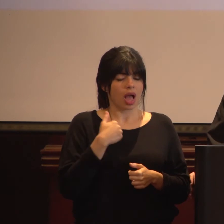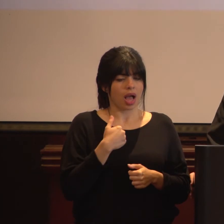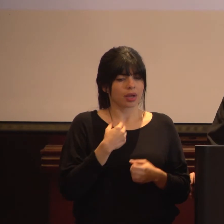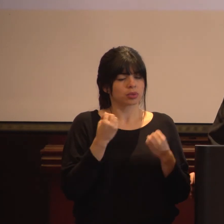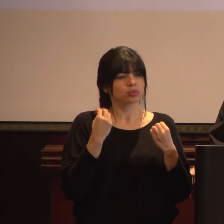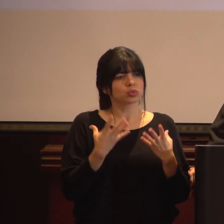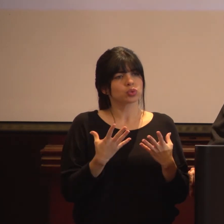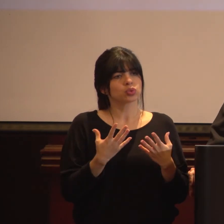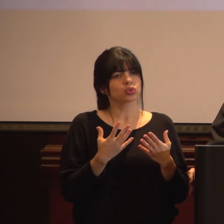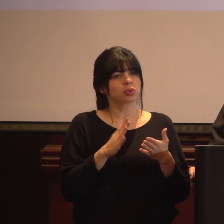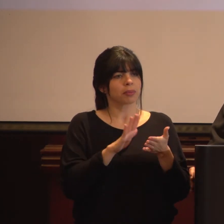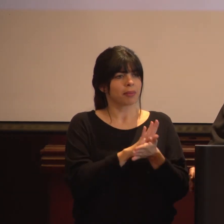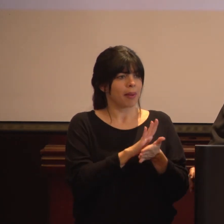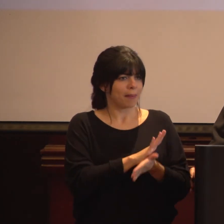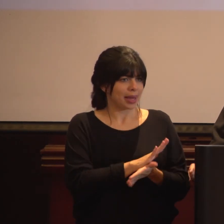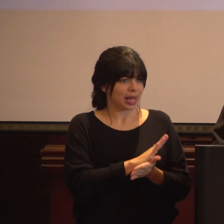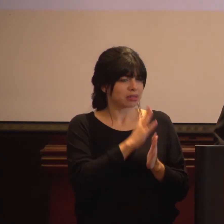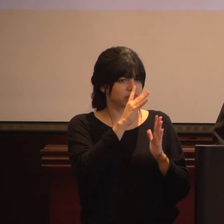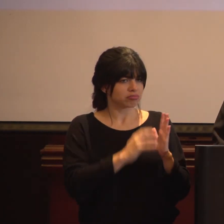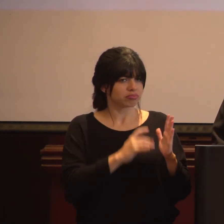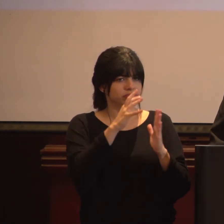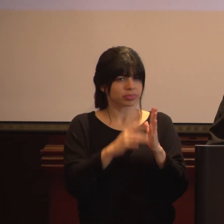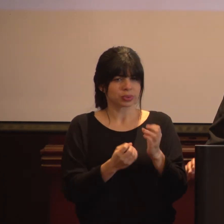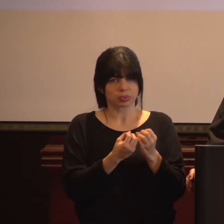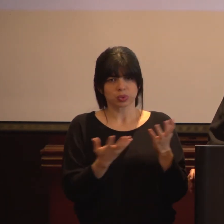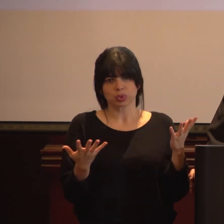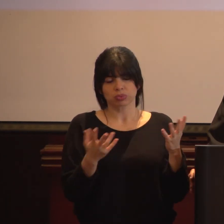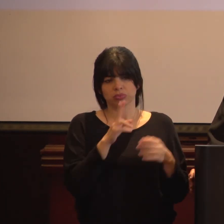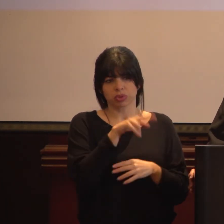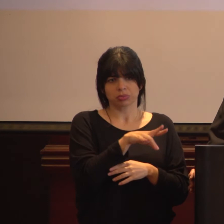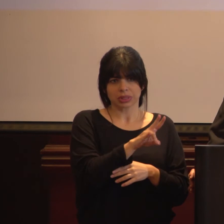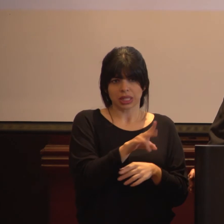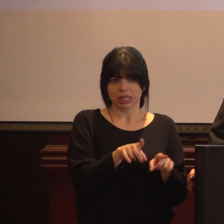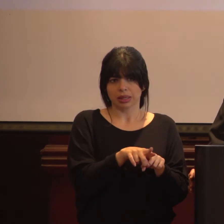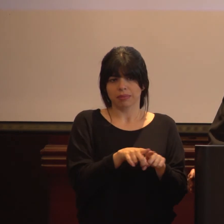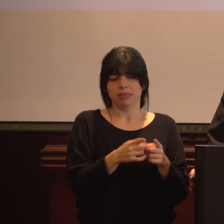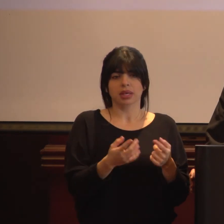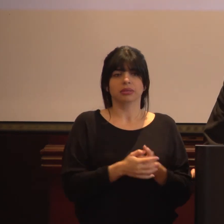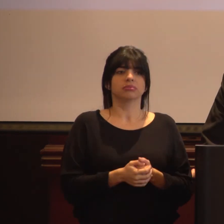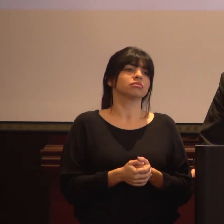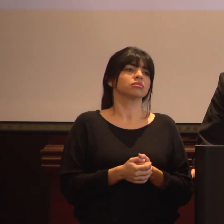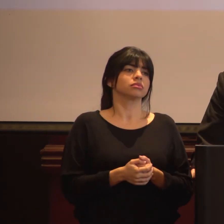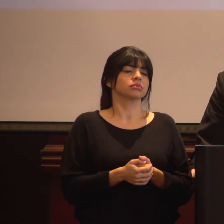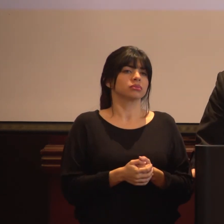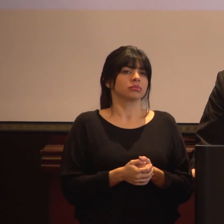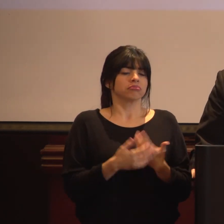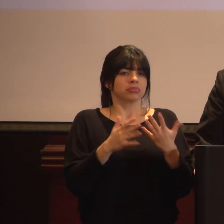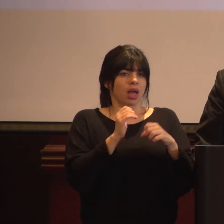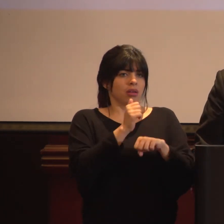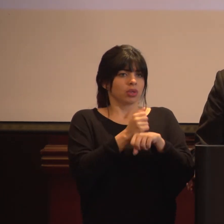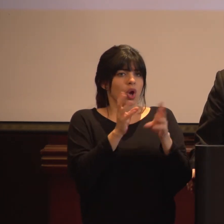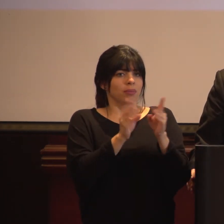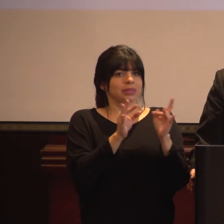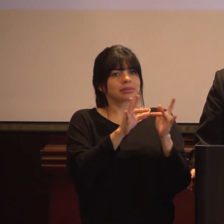mucho papel escrito 2007 también se se estableció